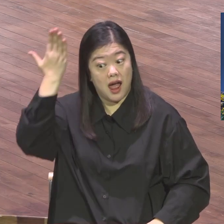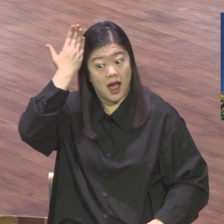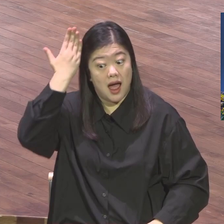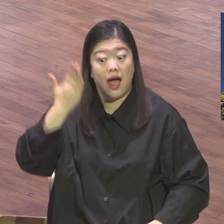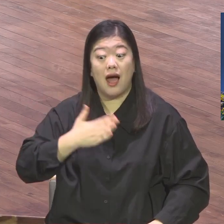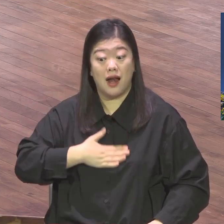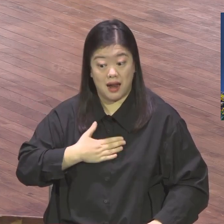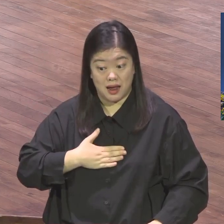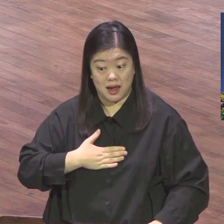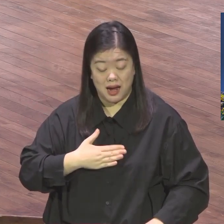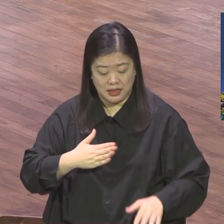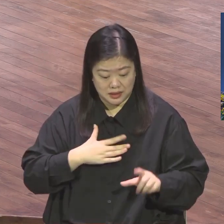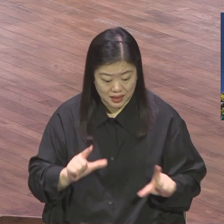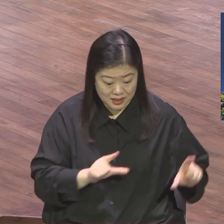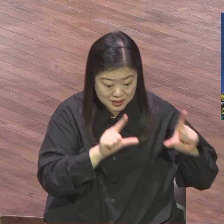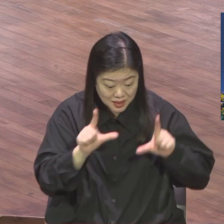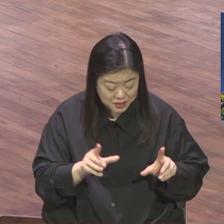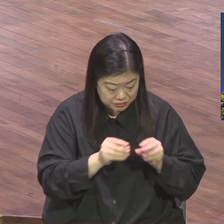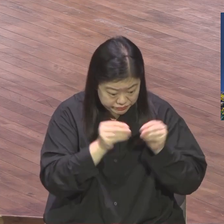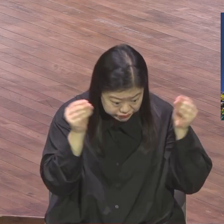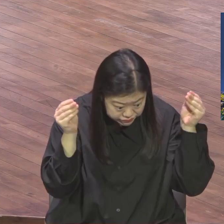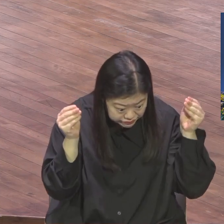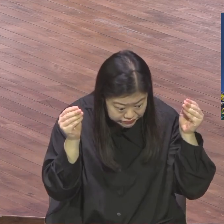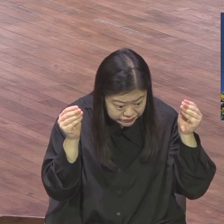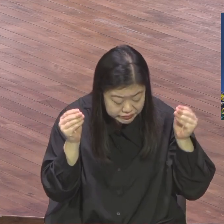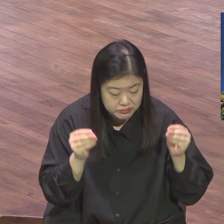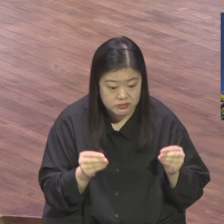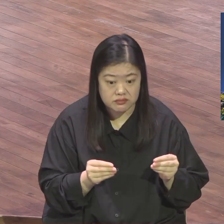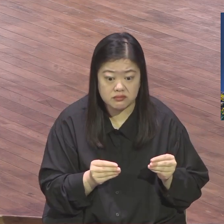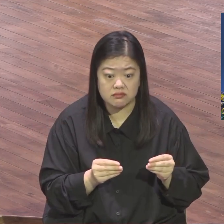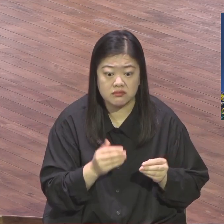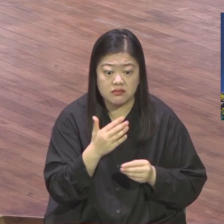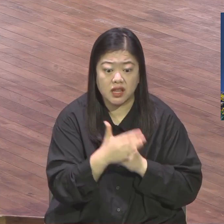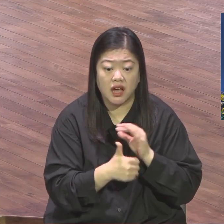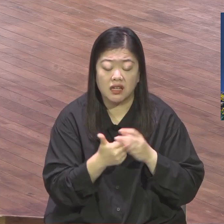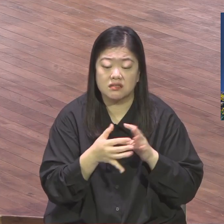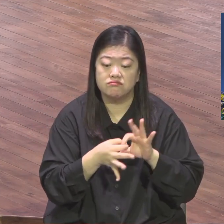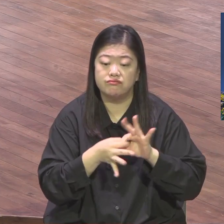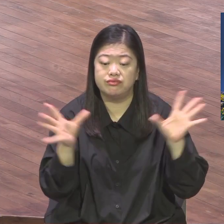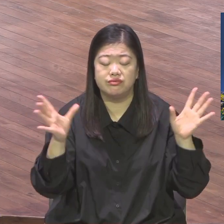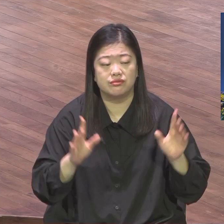하나님이 없는 것처럼 하나님과 상관없이